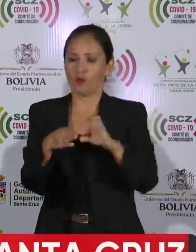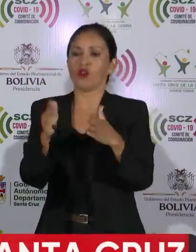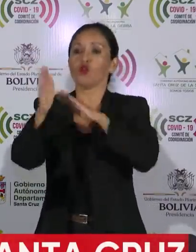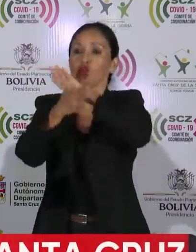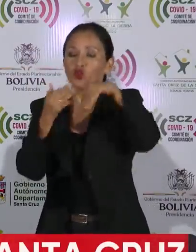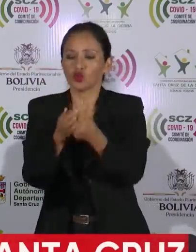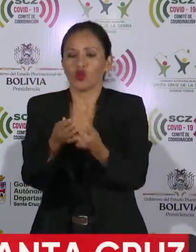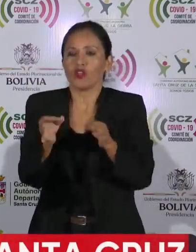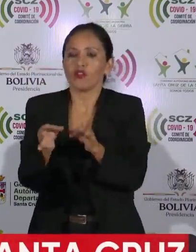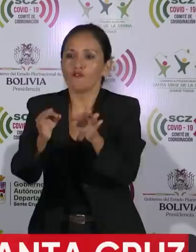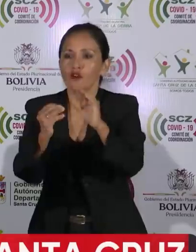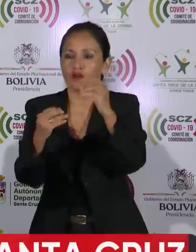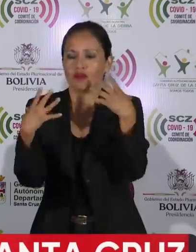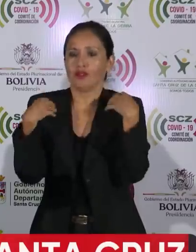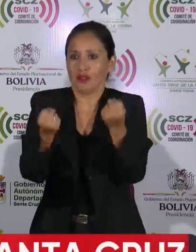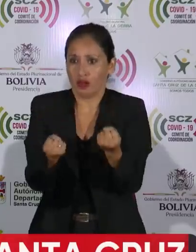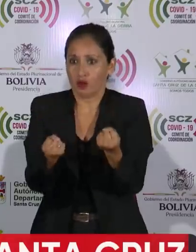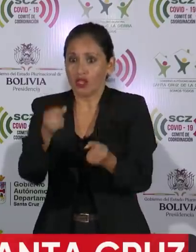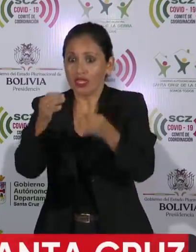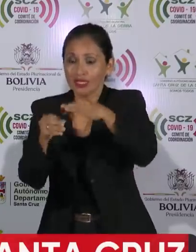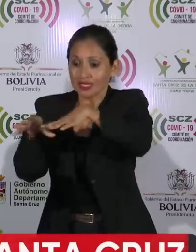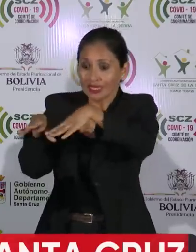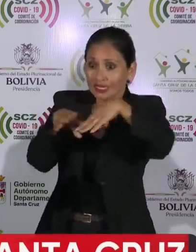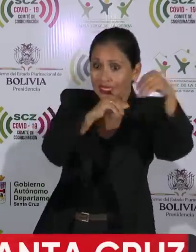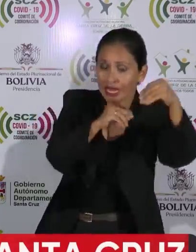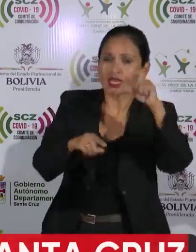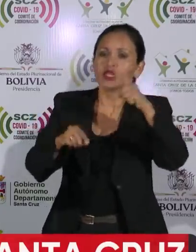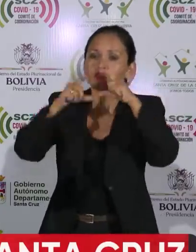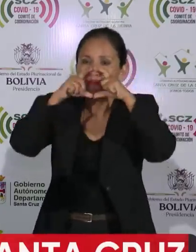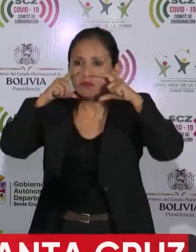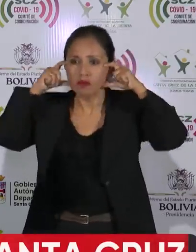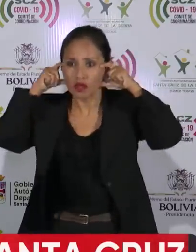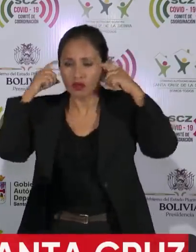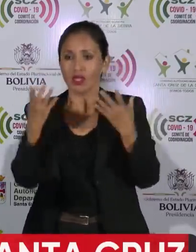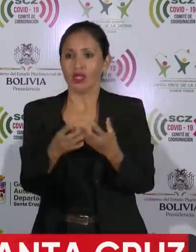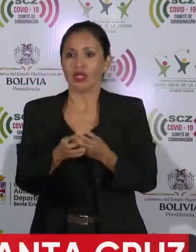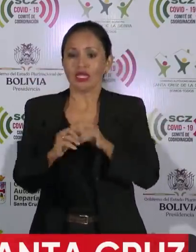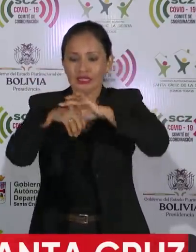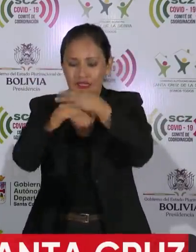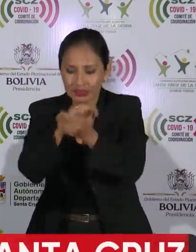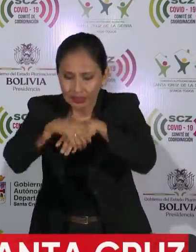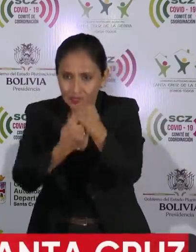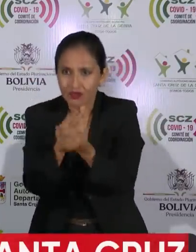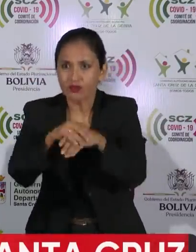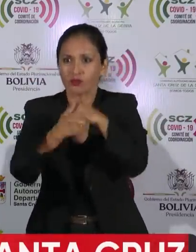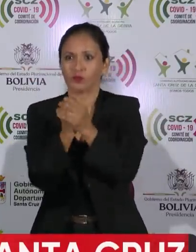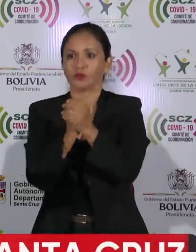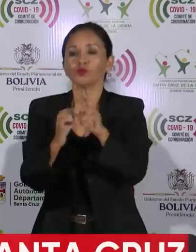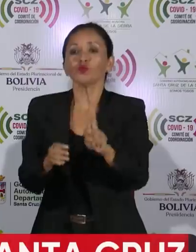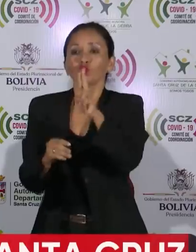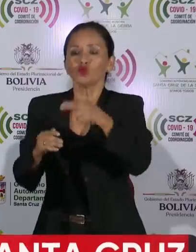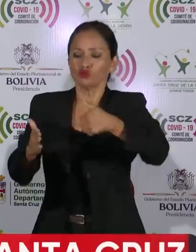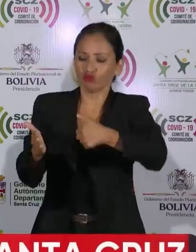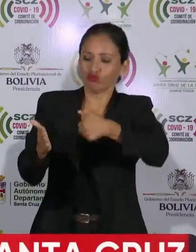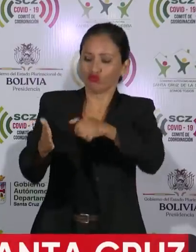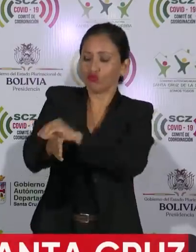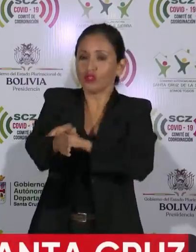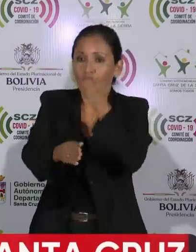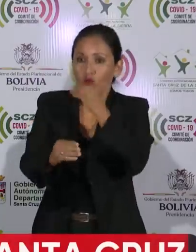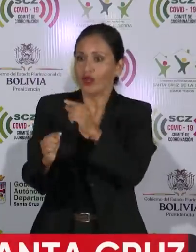medidas sanitarias. Si sale, que use barbijo. Se lave las manos, use alcohol y